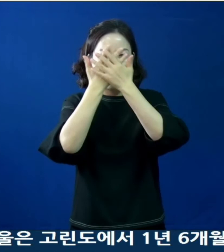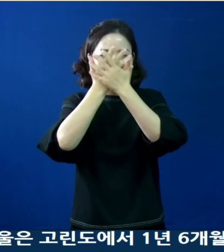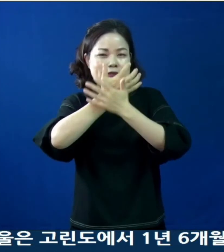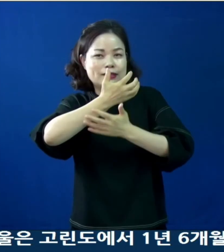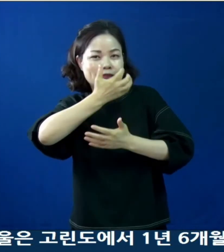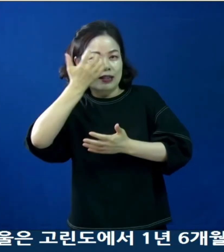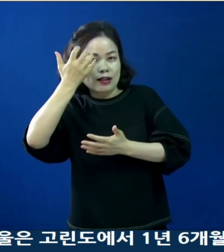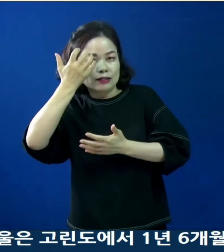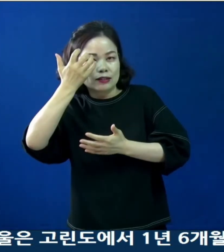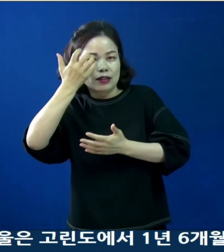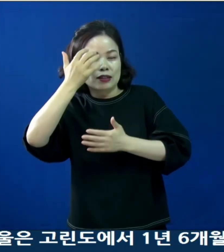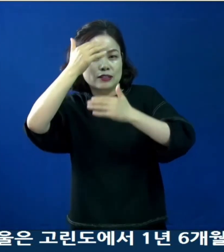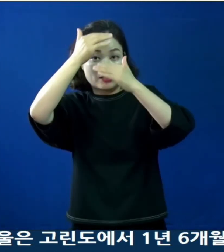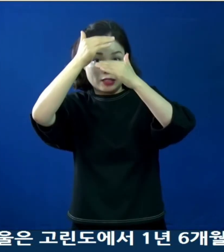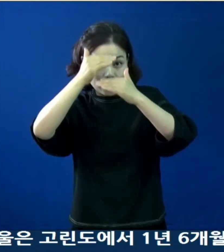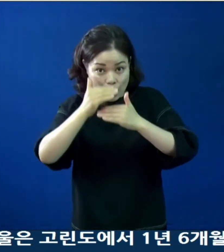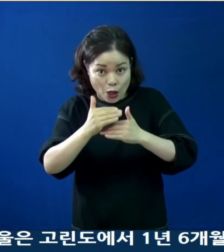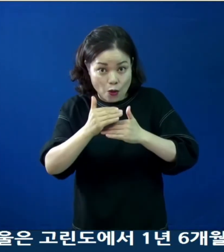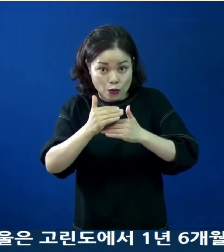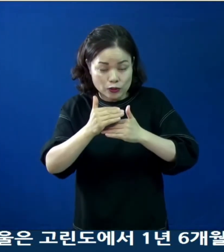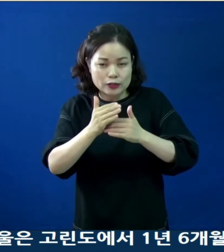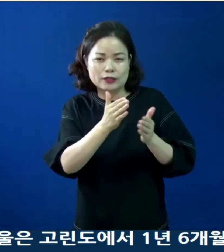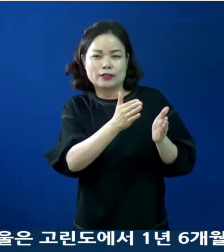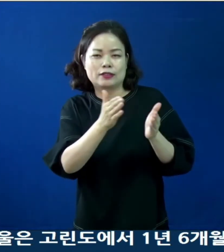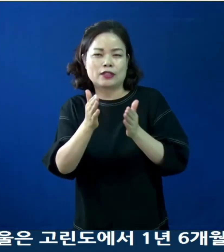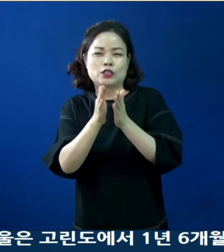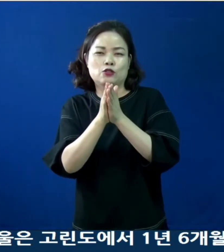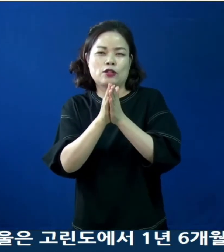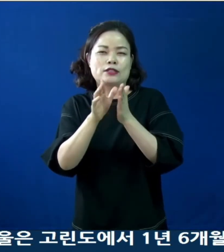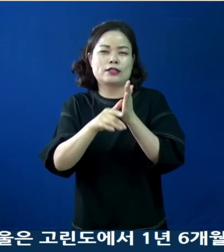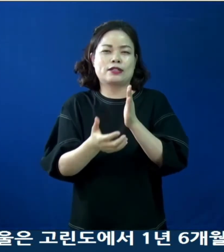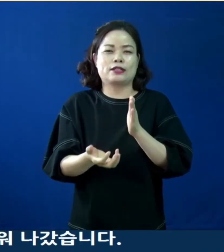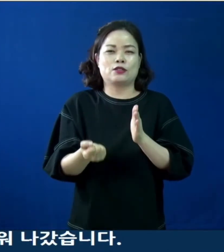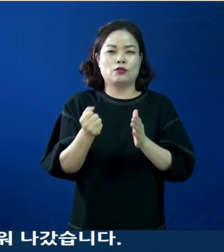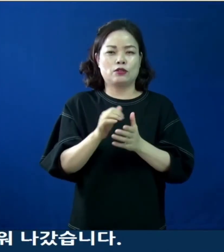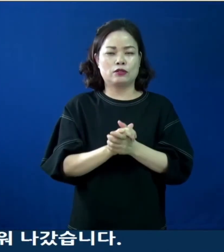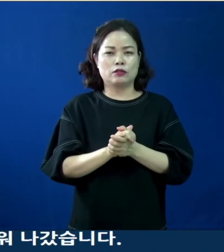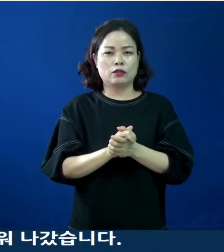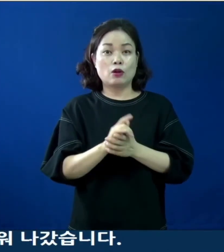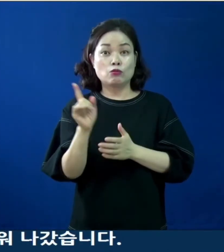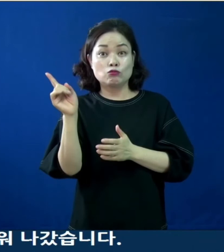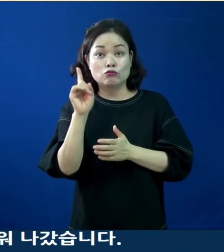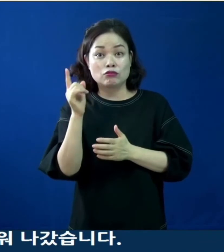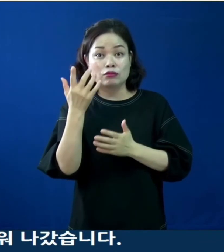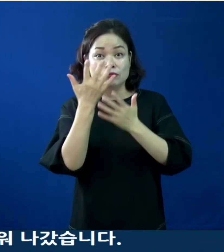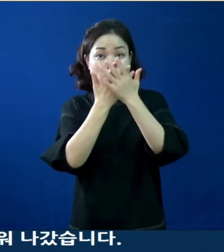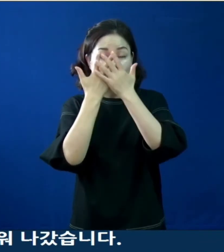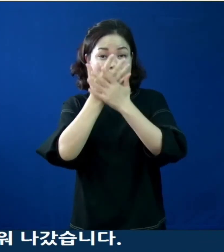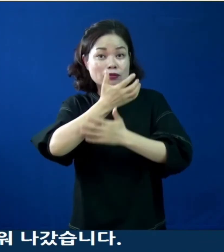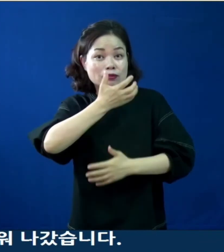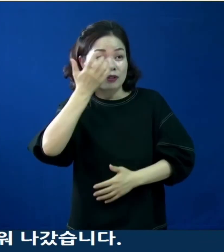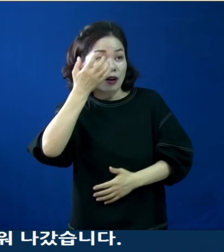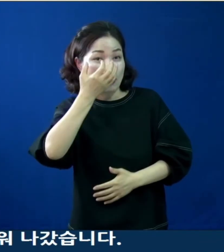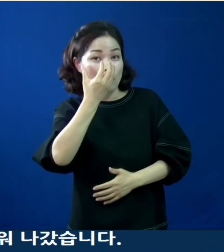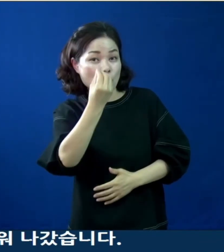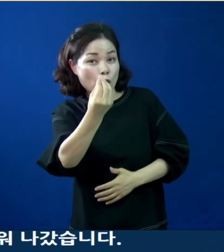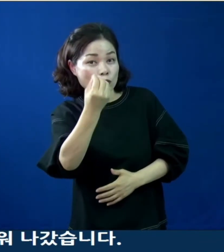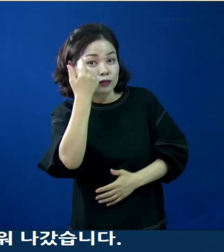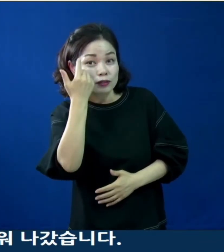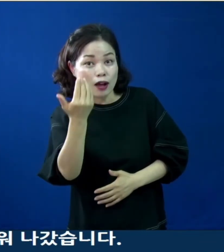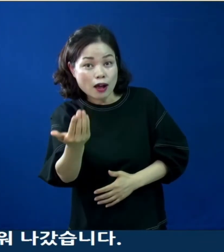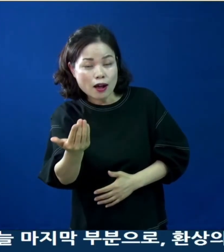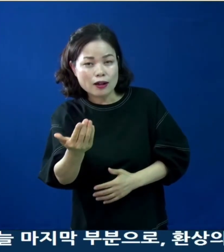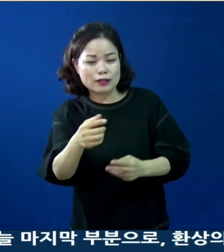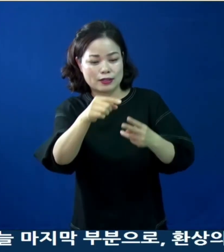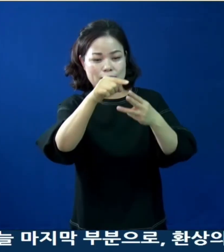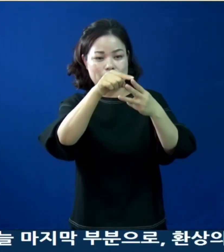말씀을 우리 마음속에 메시지로 담고 기도하는 시간 갖도록 하겠습니다. 도대체 무슨 환상을 보여줬는지, 어떤 환상이 보였냐면